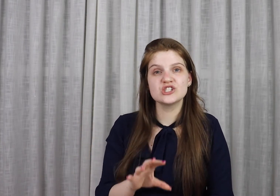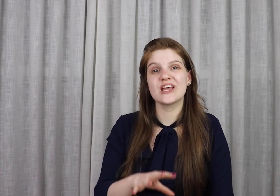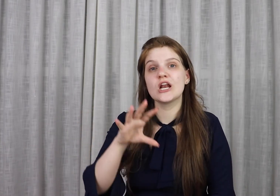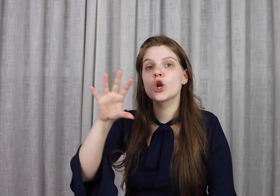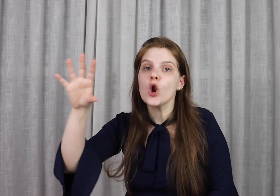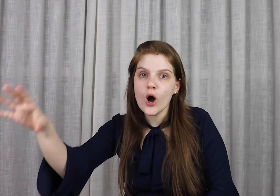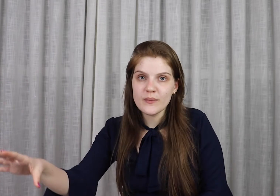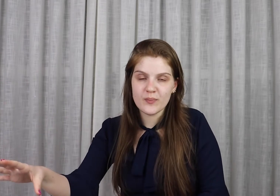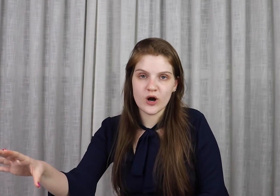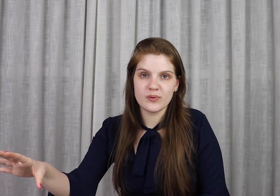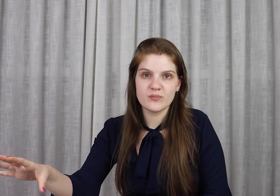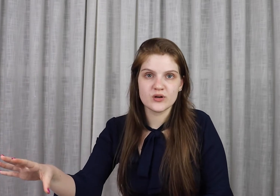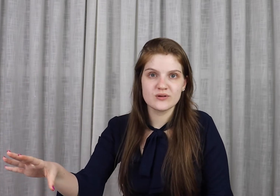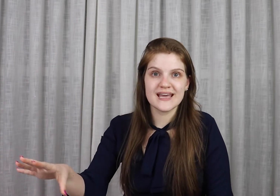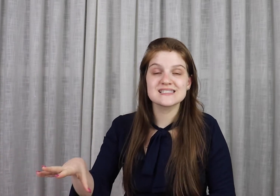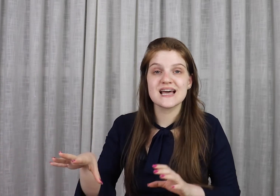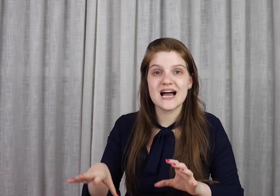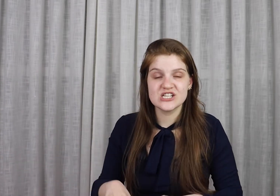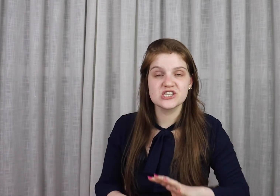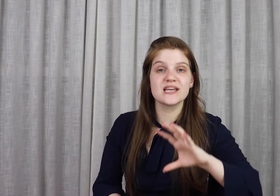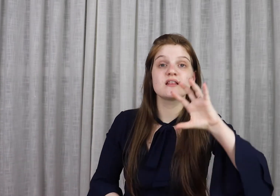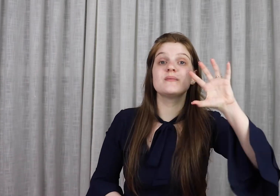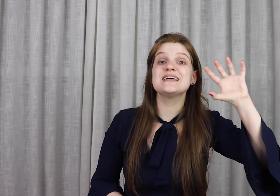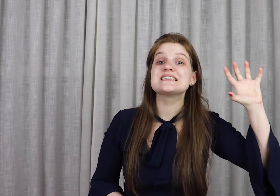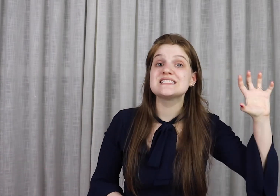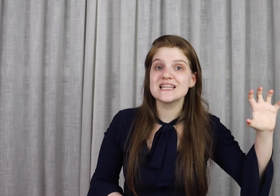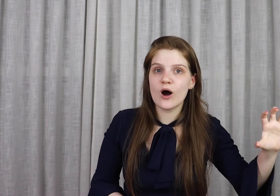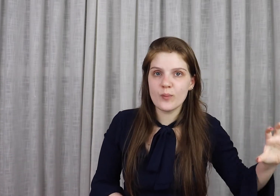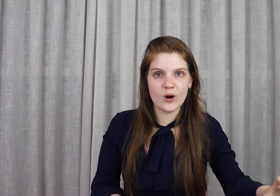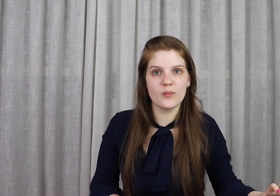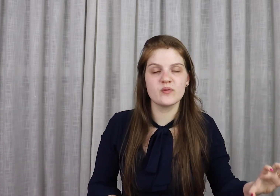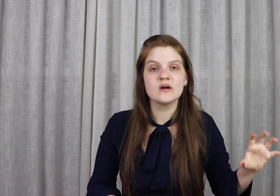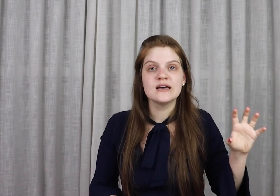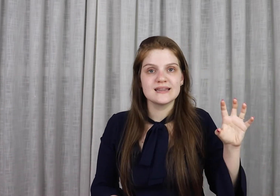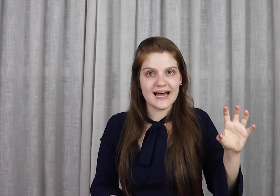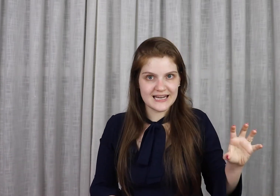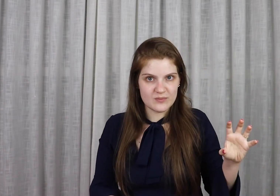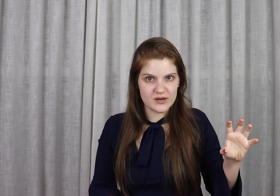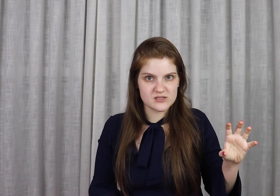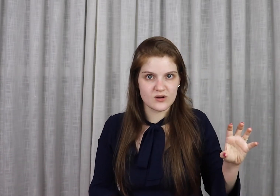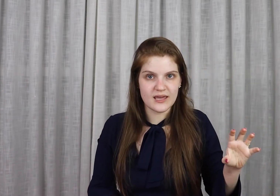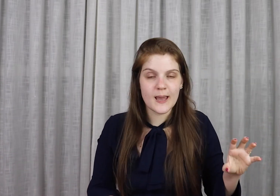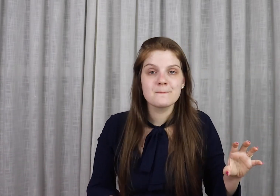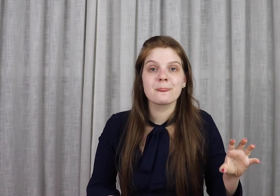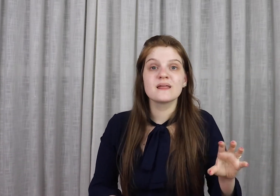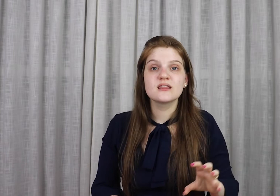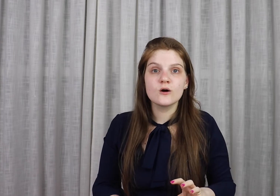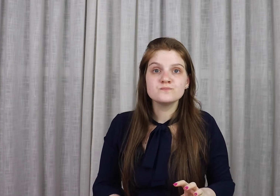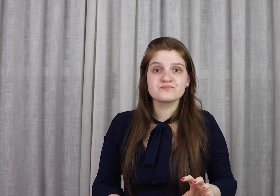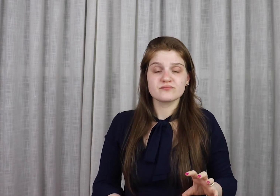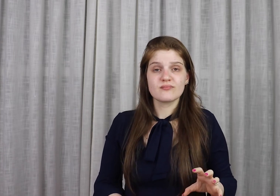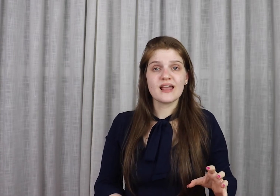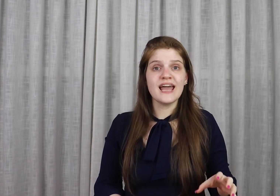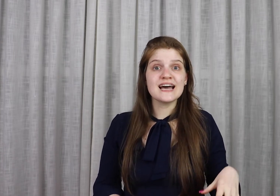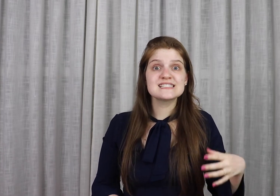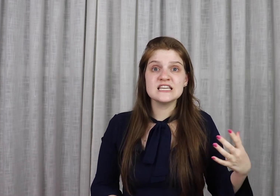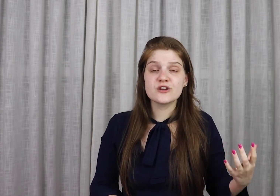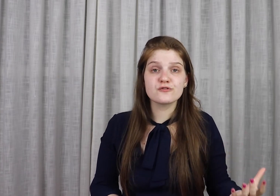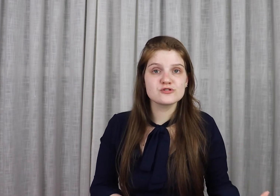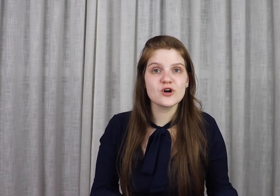tem nome próprio em português, a gente tem também sinal próprio na Libras, ok? Então, é assim que funciona